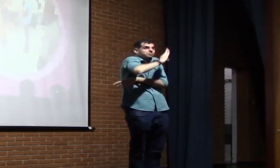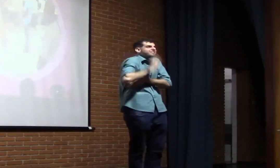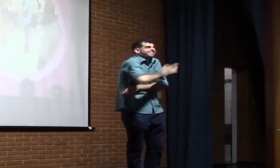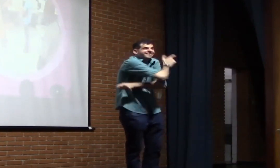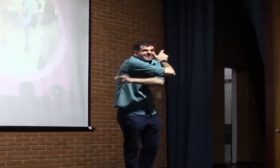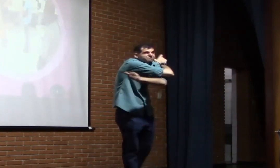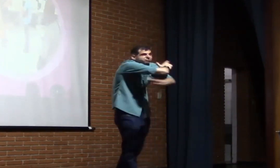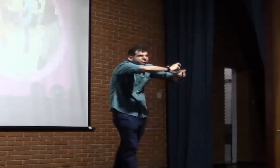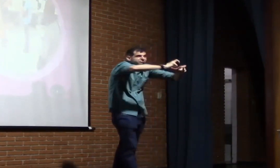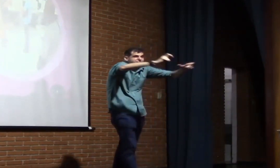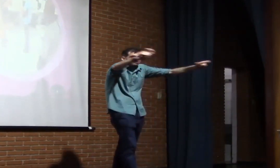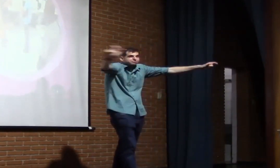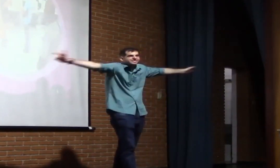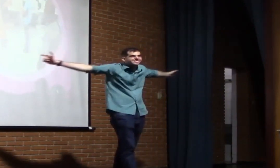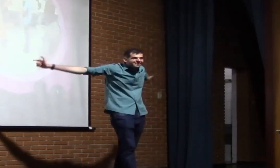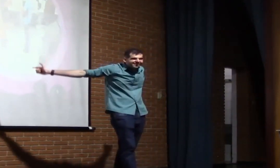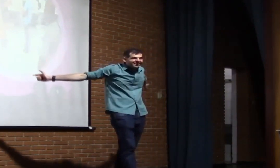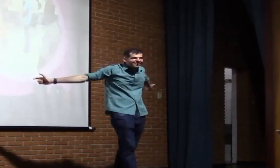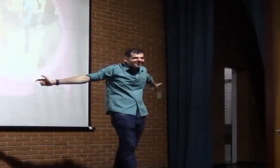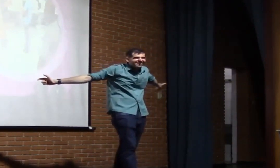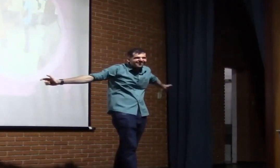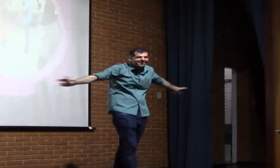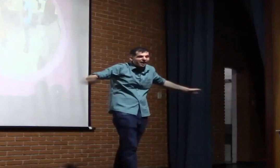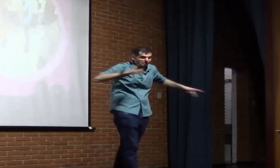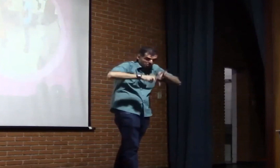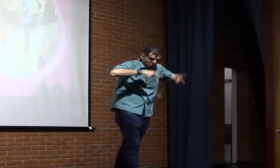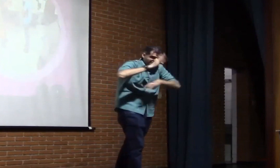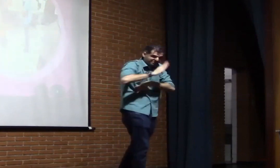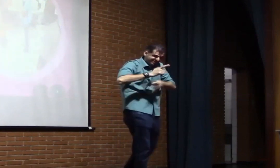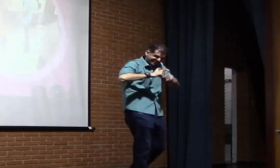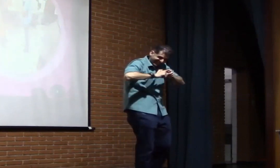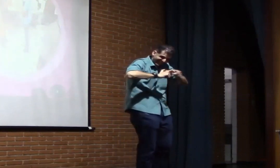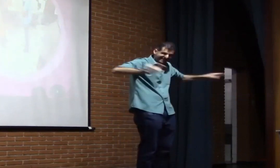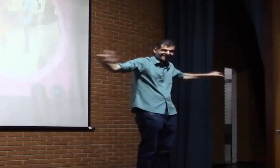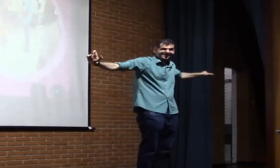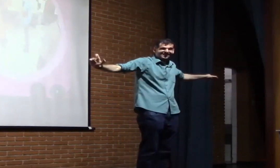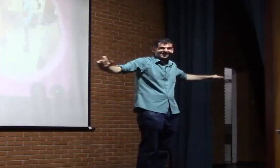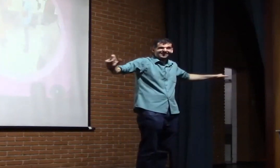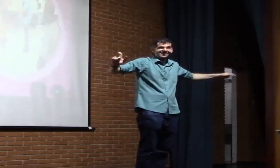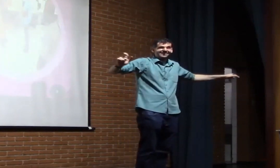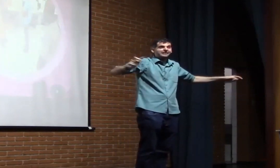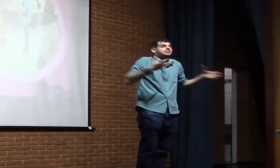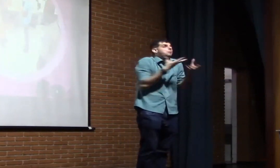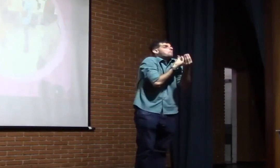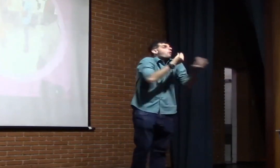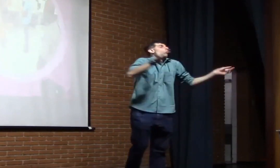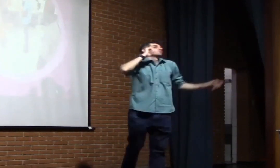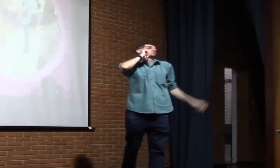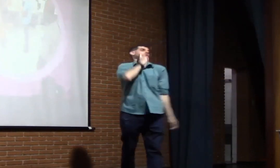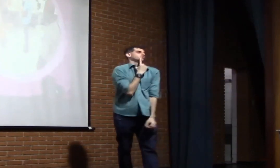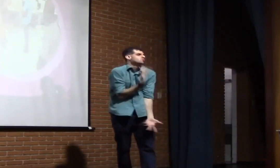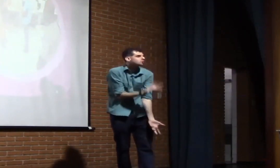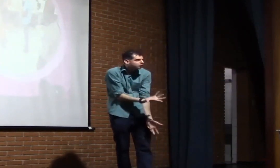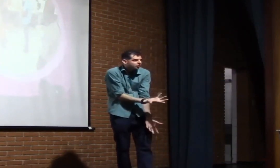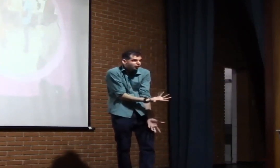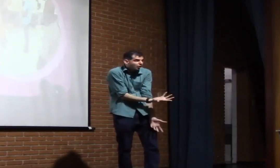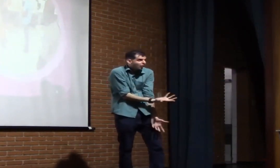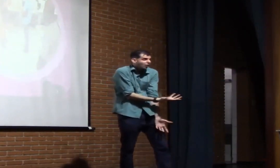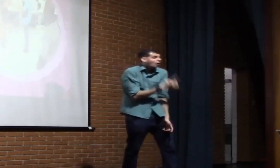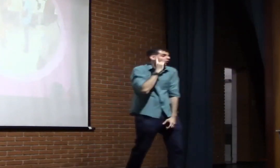essa oportunidade. Mas pensem bem, a população brasileira é enorme. São muitos surdos